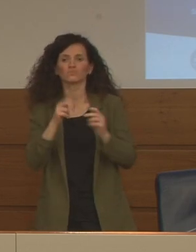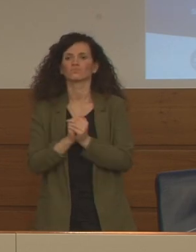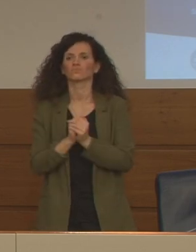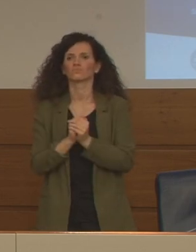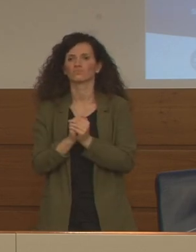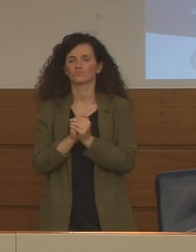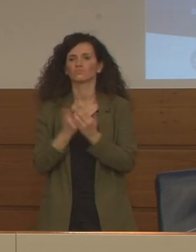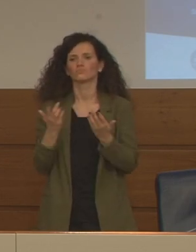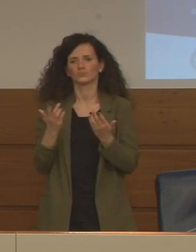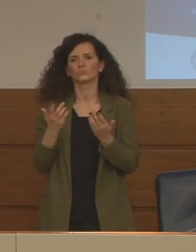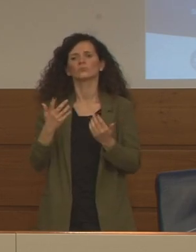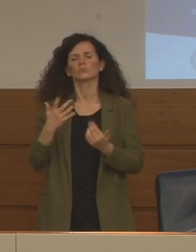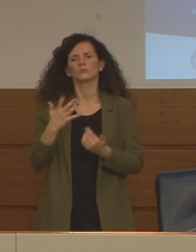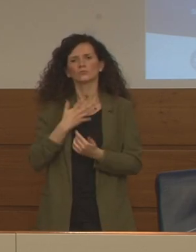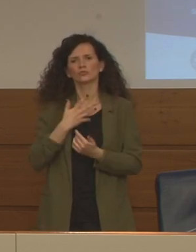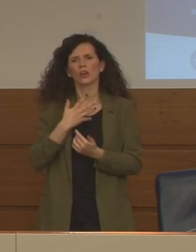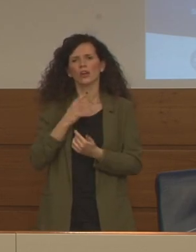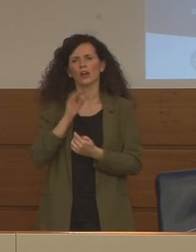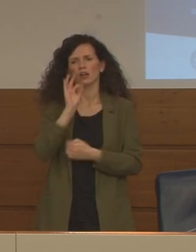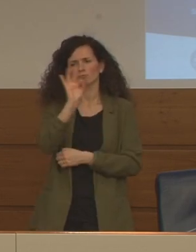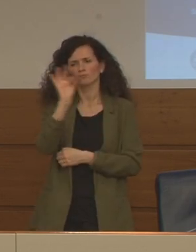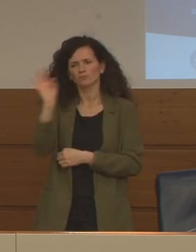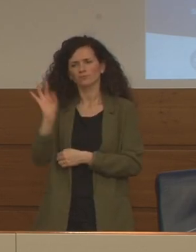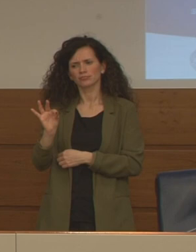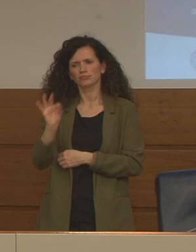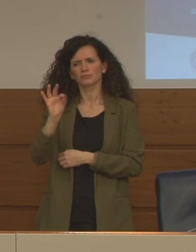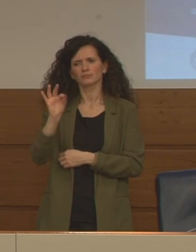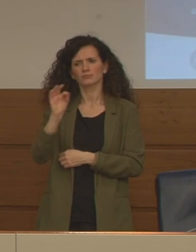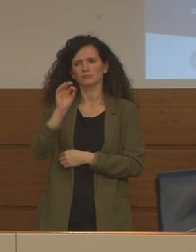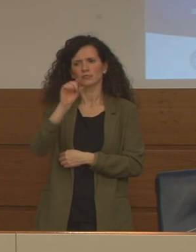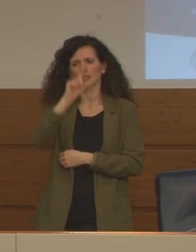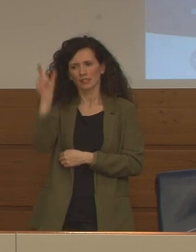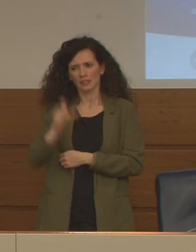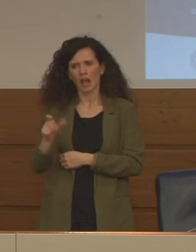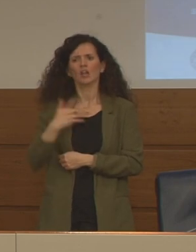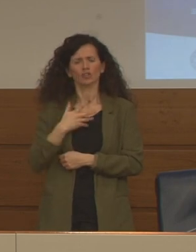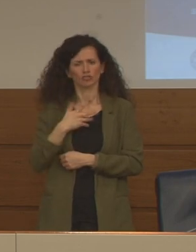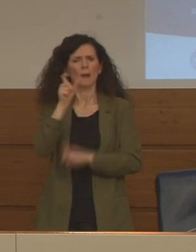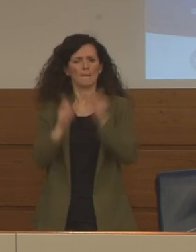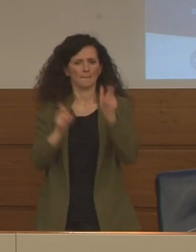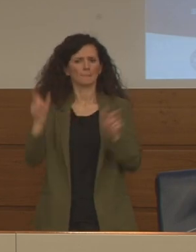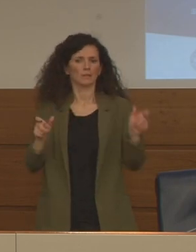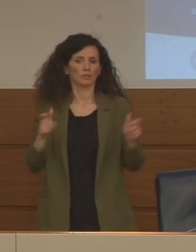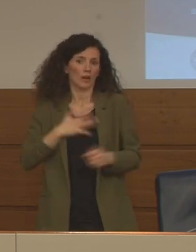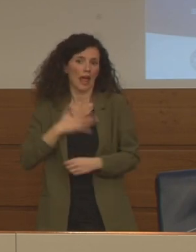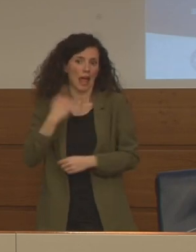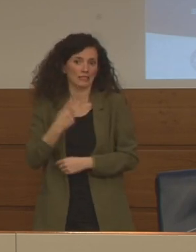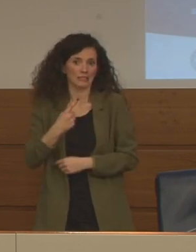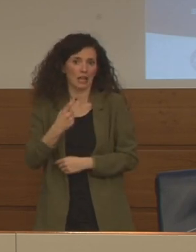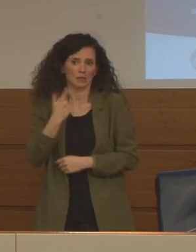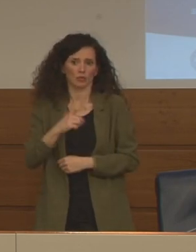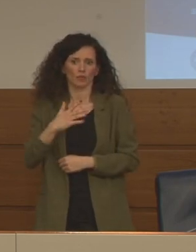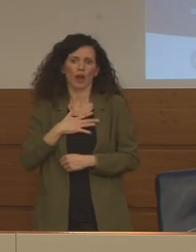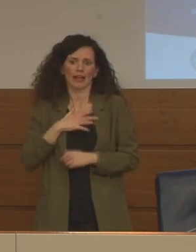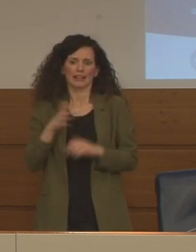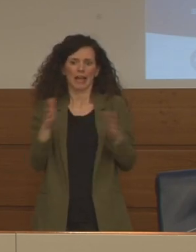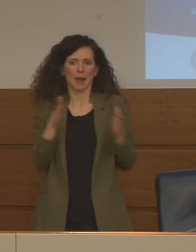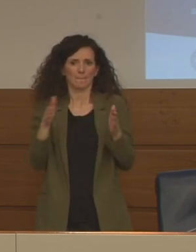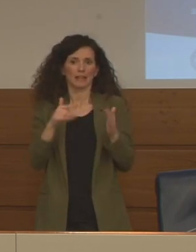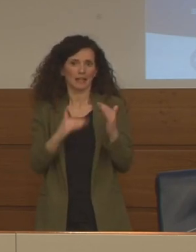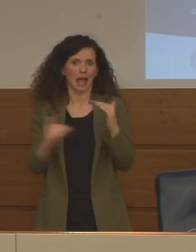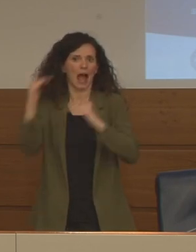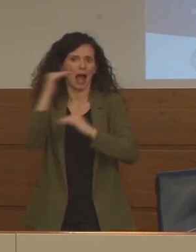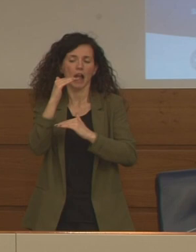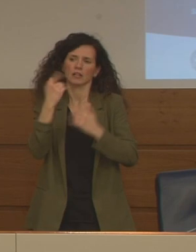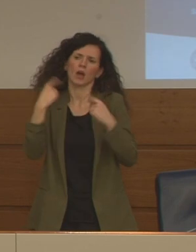sta colpendo alcune aree del paese dove le persone ci sono molte persone anziane perché l'età media è levato anche questo è un elemento che può giustificare